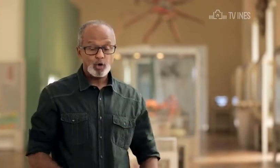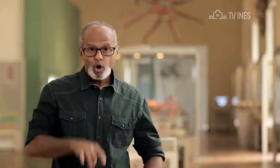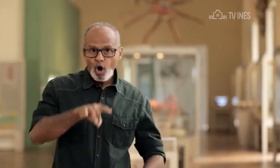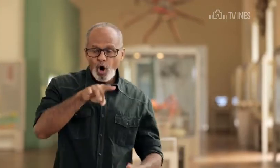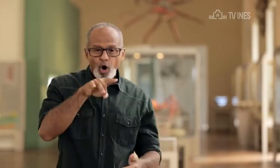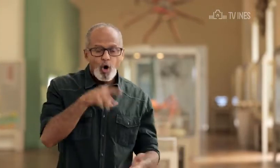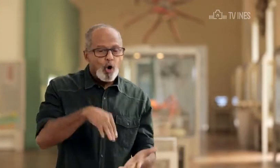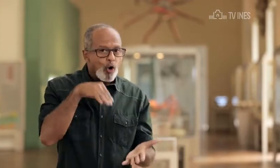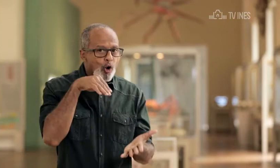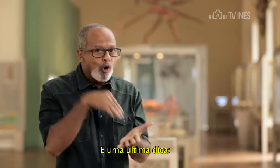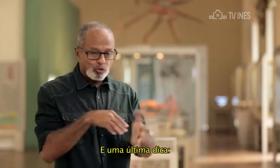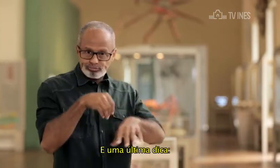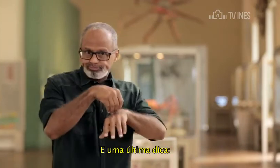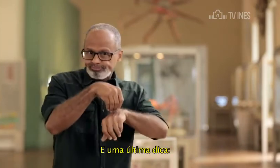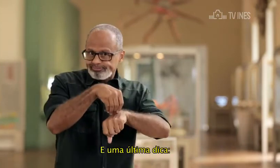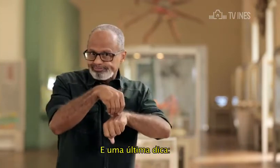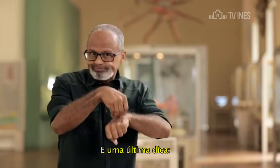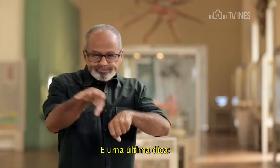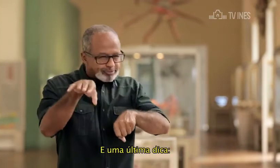E uma última dica.